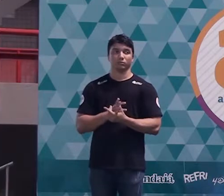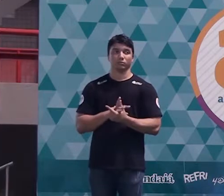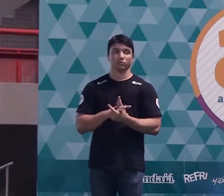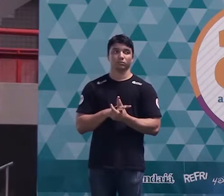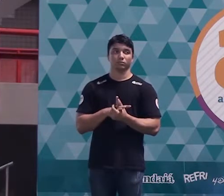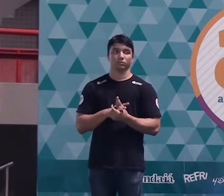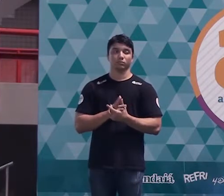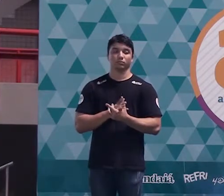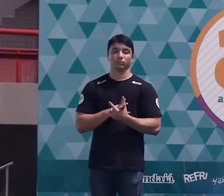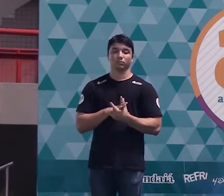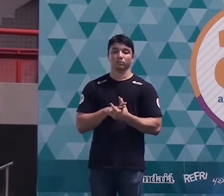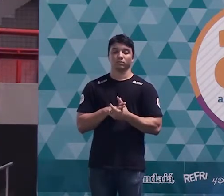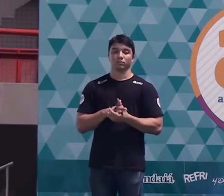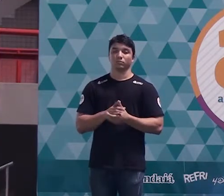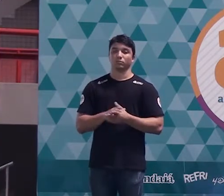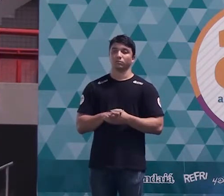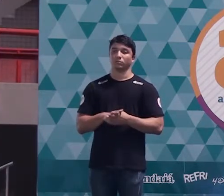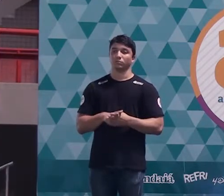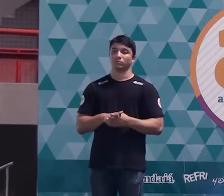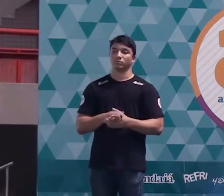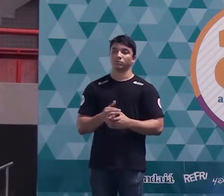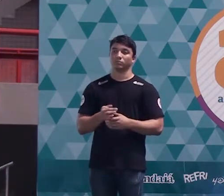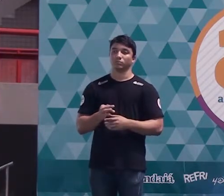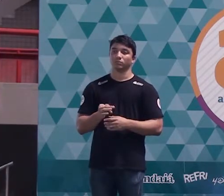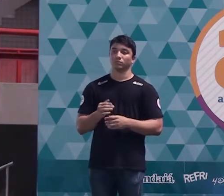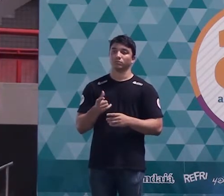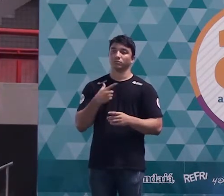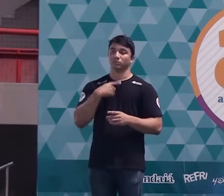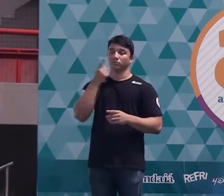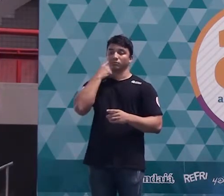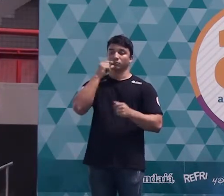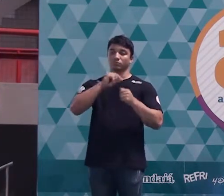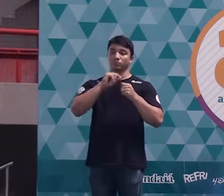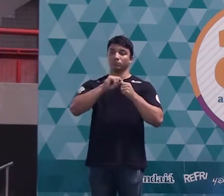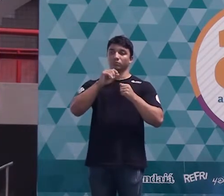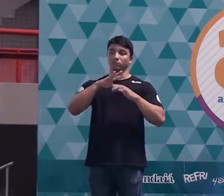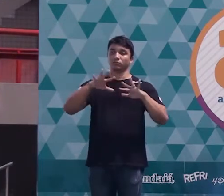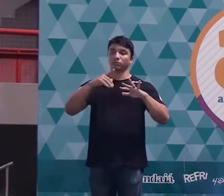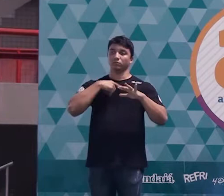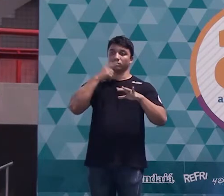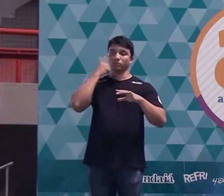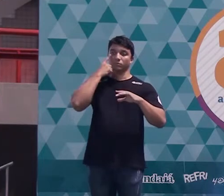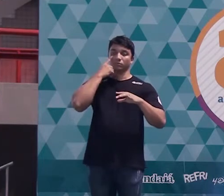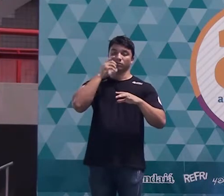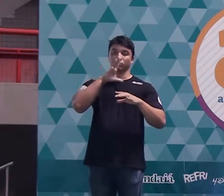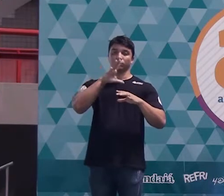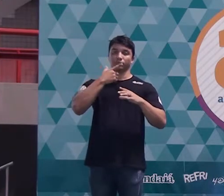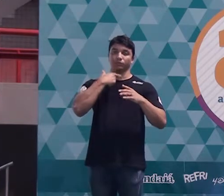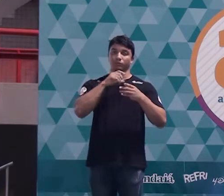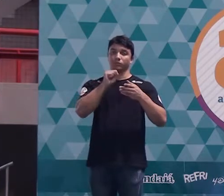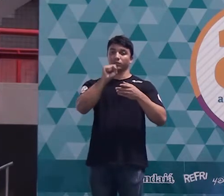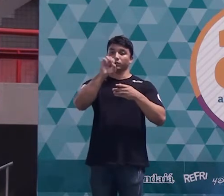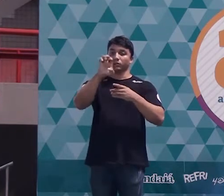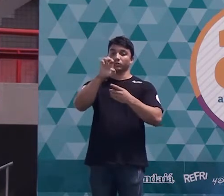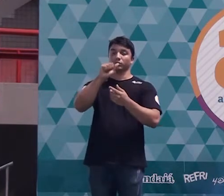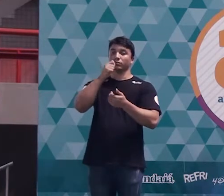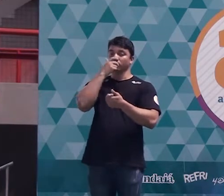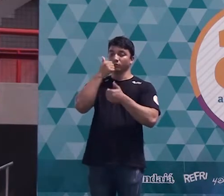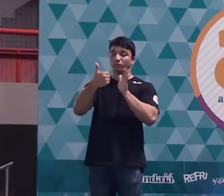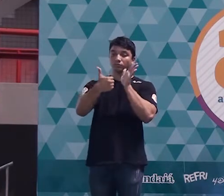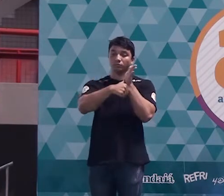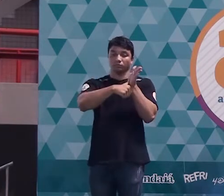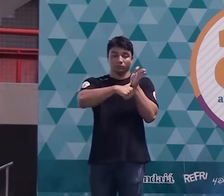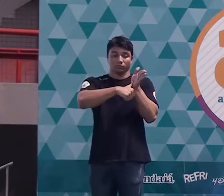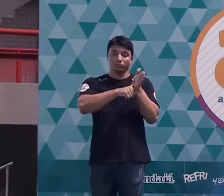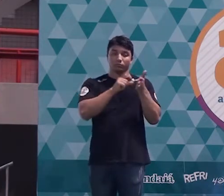resposta. Vende-se casas. Façam o seguinte. Coloquem o dedo de vocês em cima da sílaba si. Coloca o